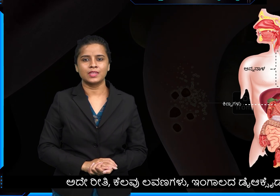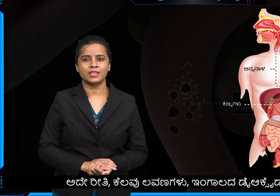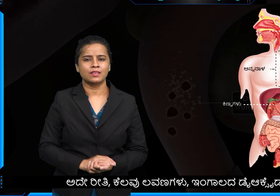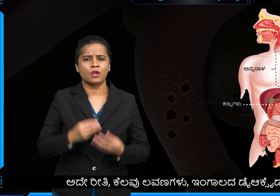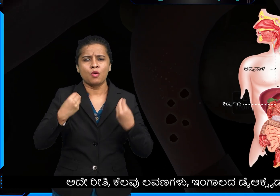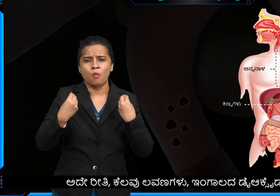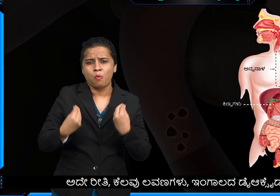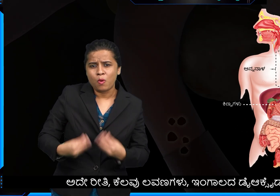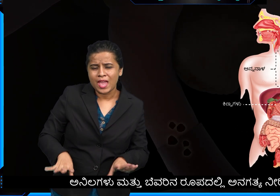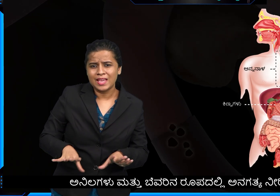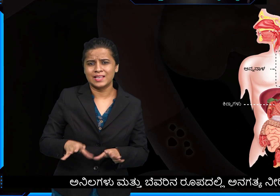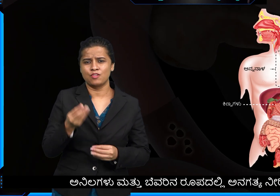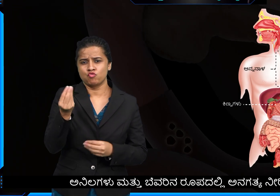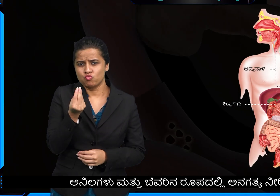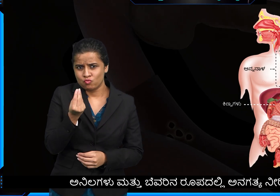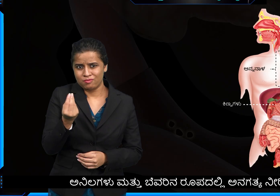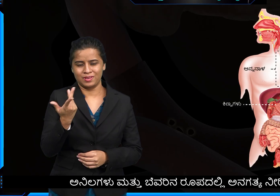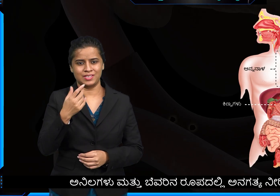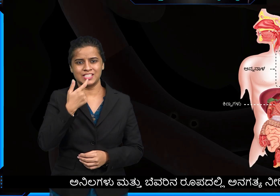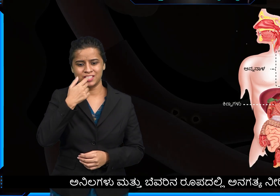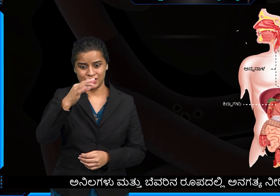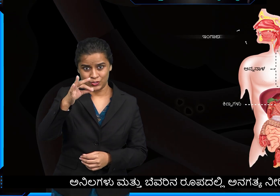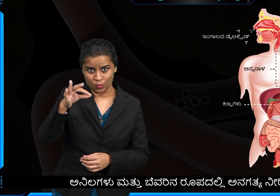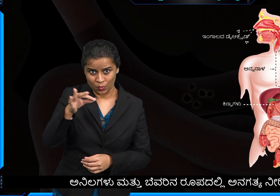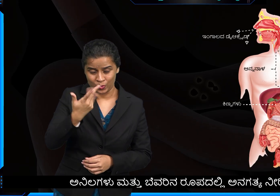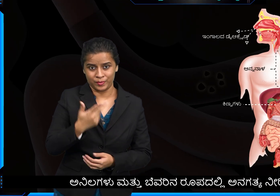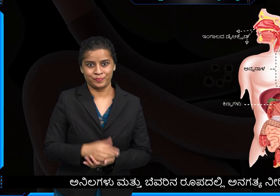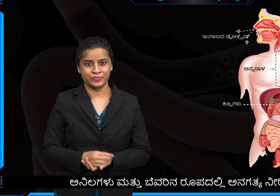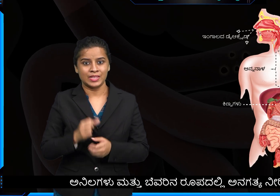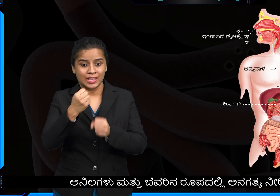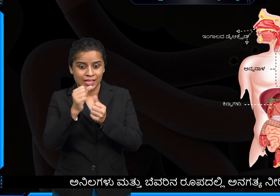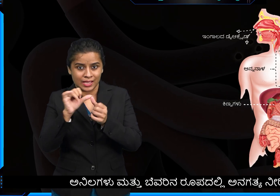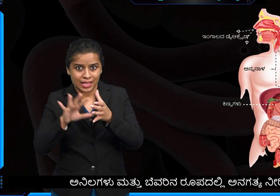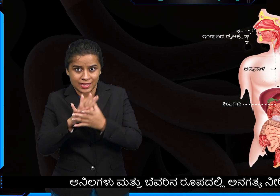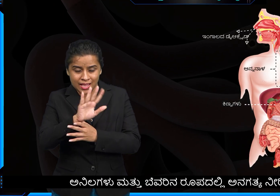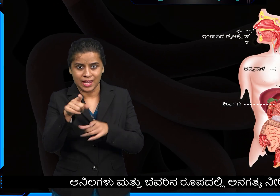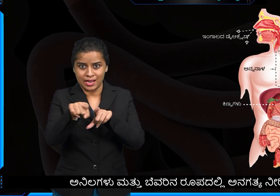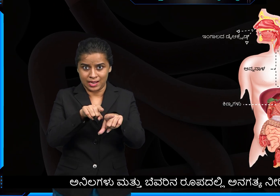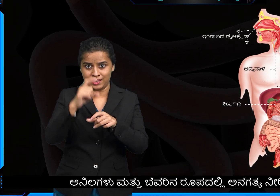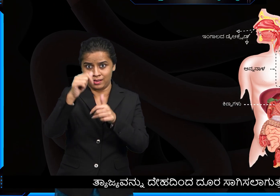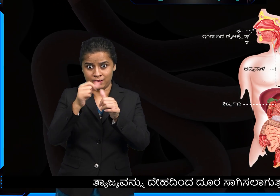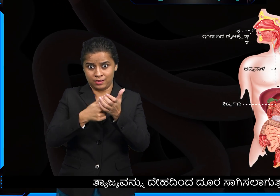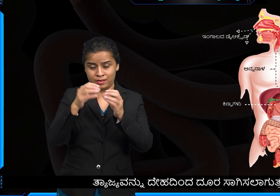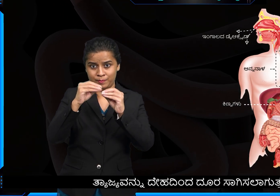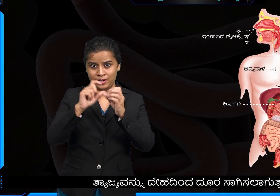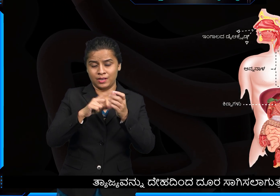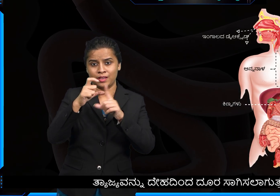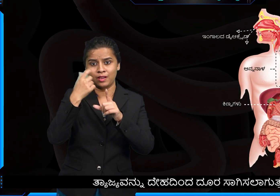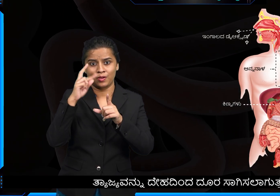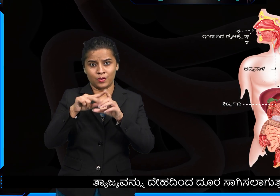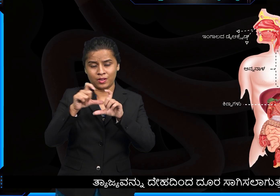ಇಂಗಾಲದ ಡೈಆಕ್ಸೈಡ್ನಂತಹ ಅನಿಲಗಳು ಮತ್ತು ಬೆವರಿನ ರೂಪದಲ್ಲಿ ಅನಗತ್ಯ ನೀರಿನಂತಹ